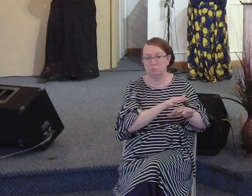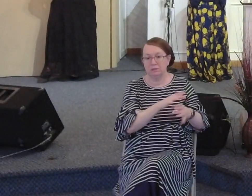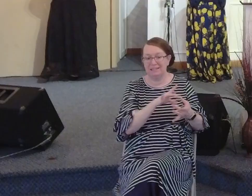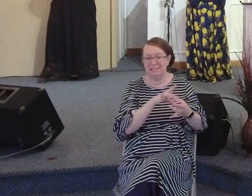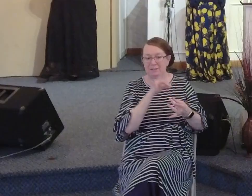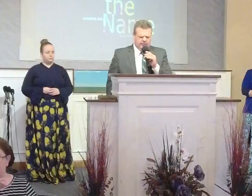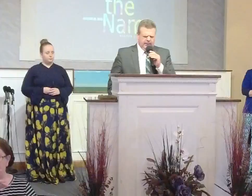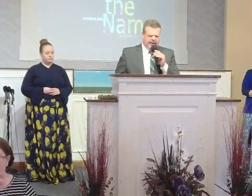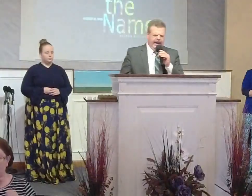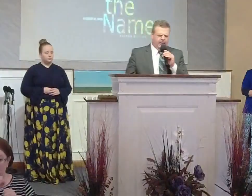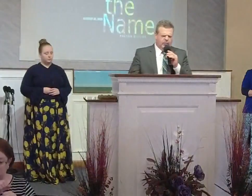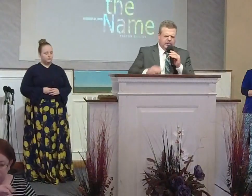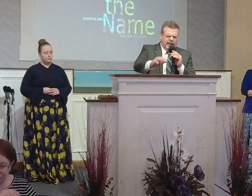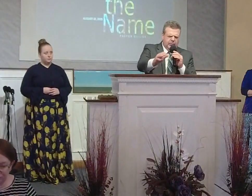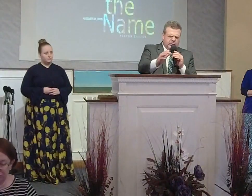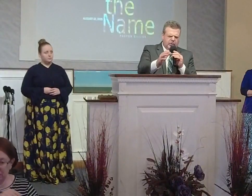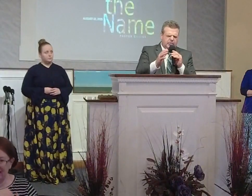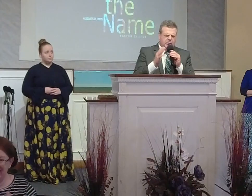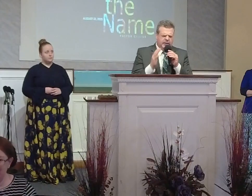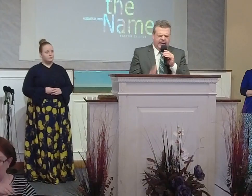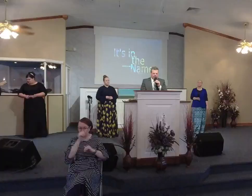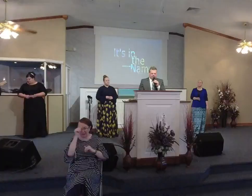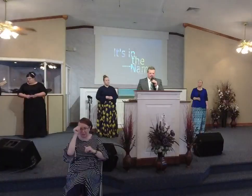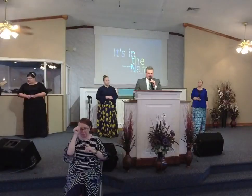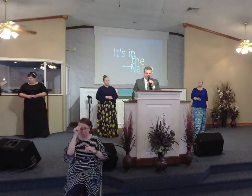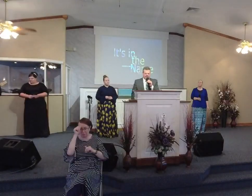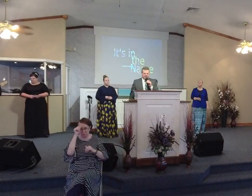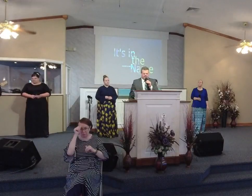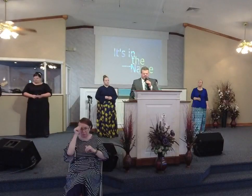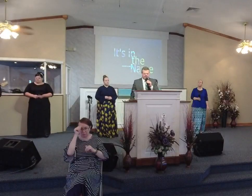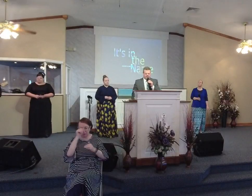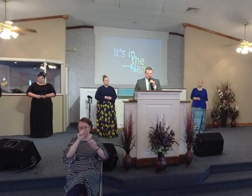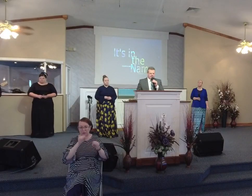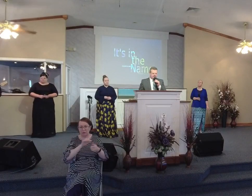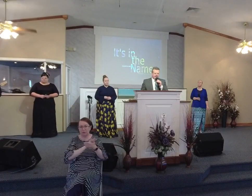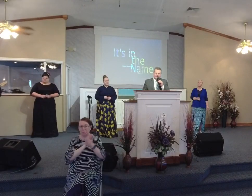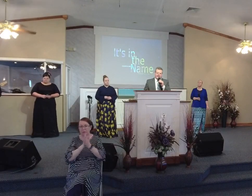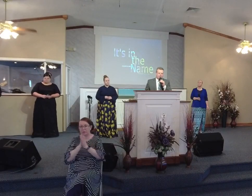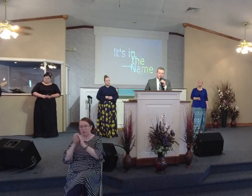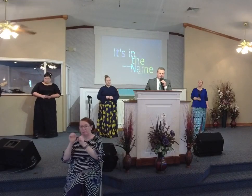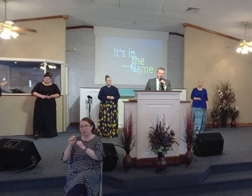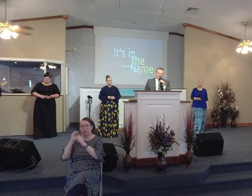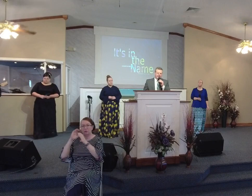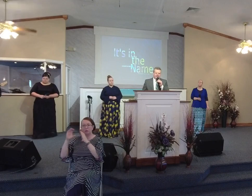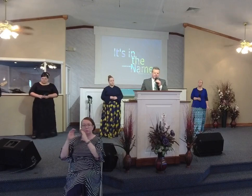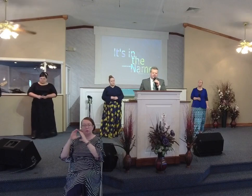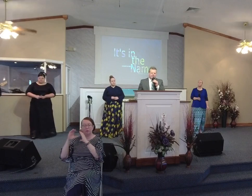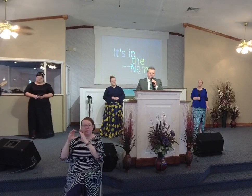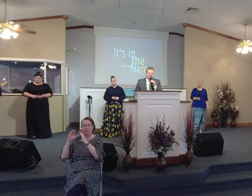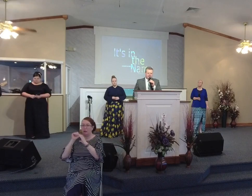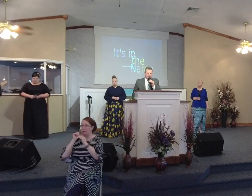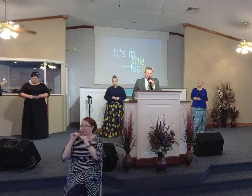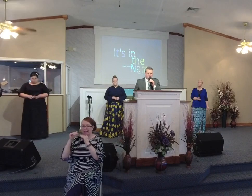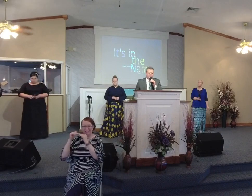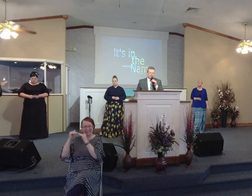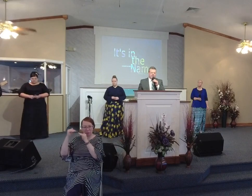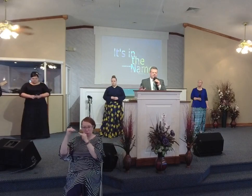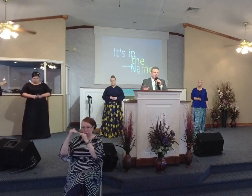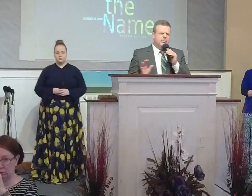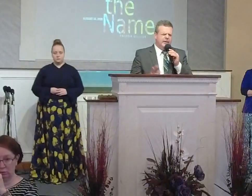su espíritu. Y Adam fue capaz de comunicarse con Dios.